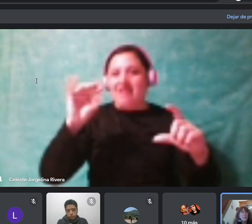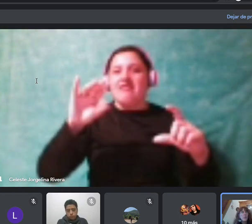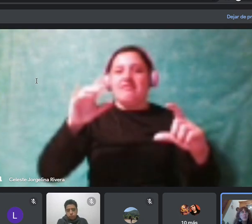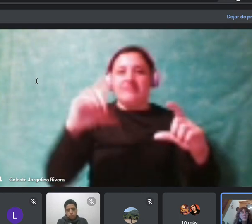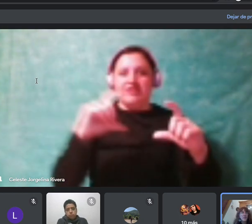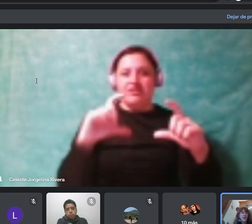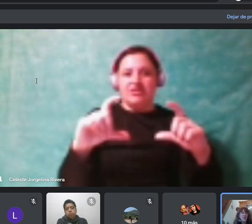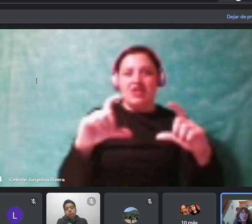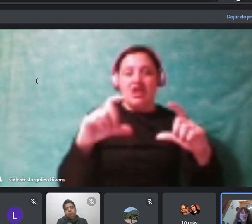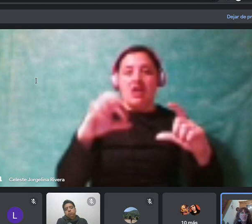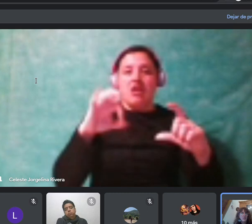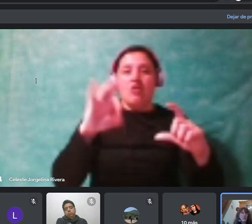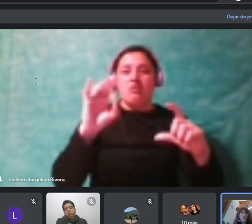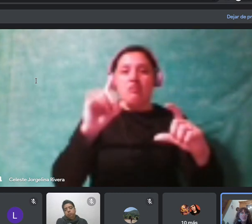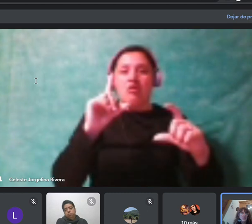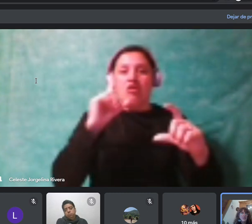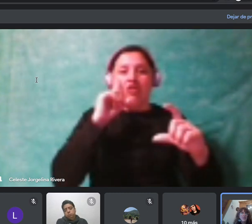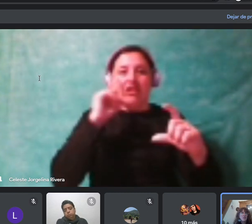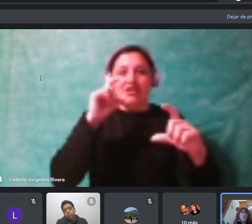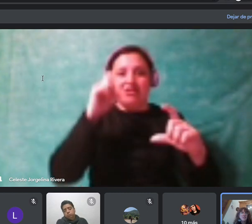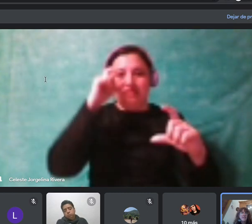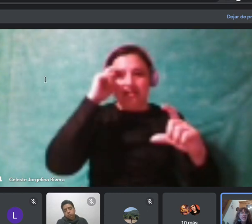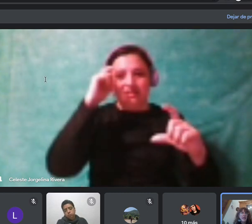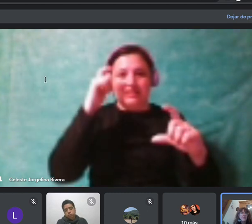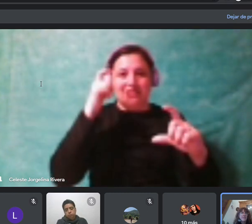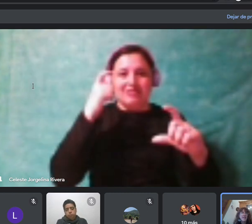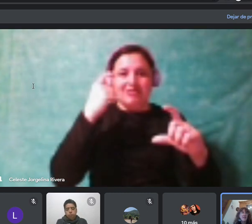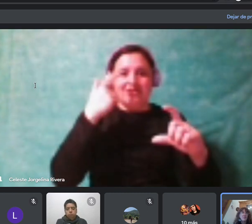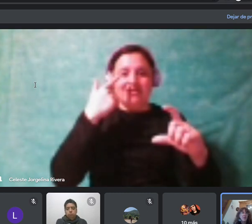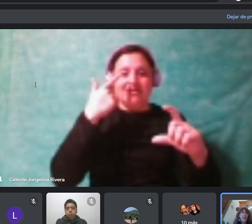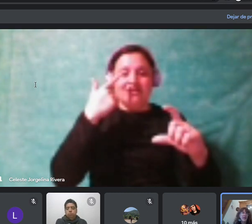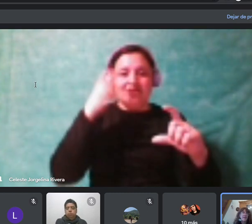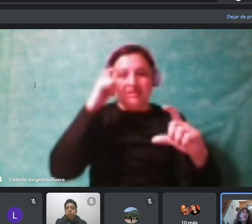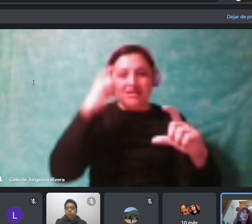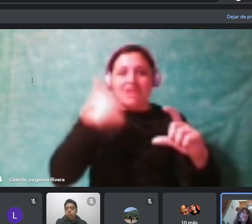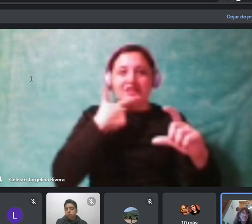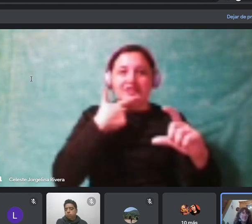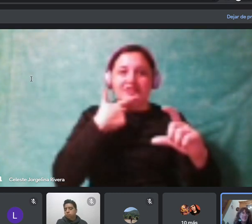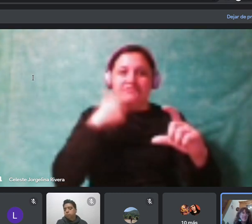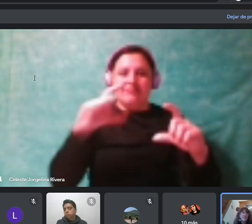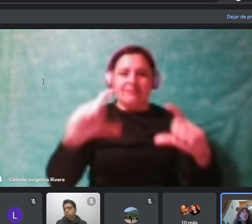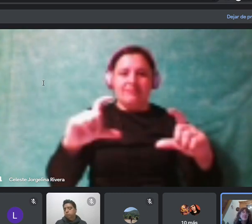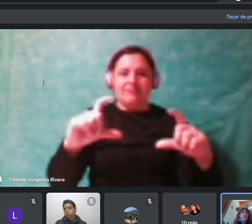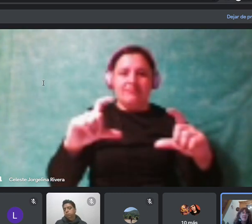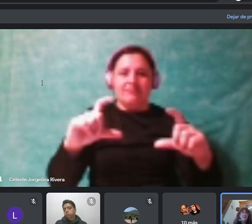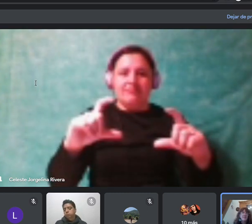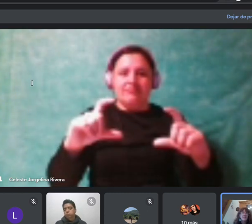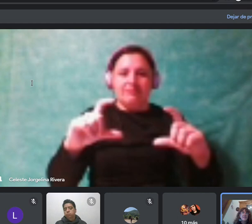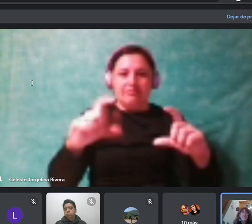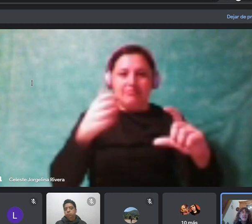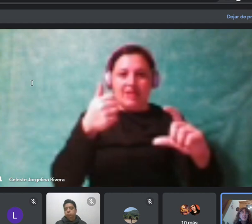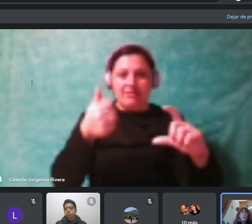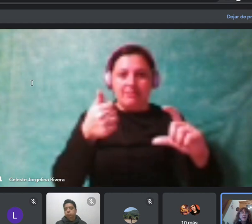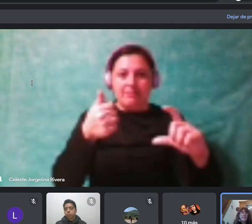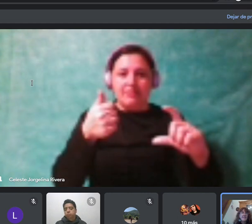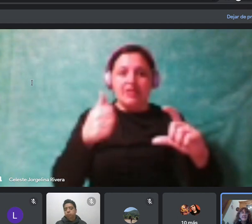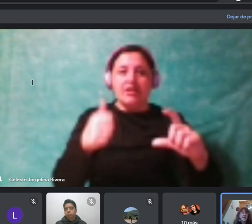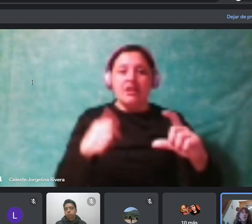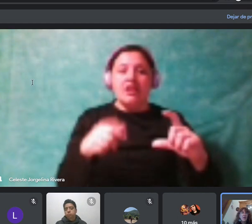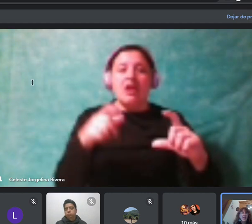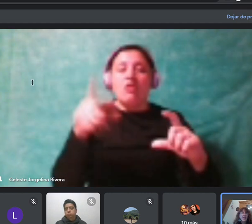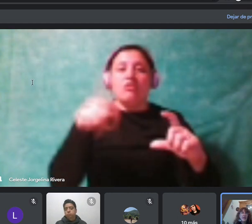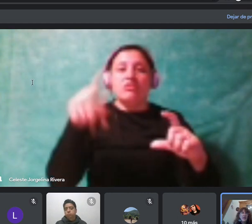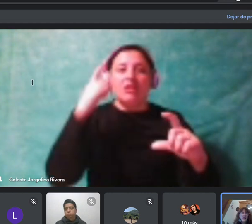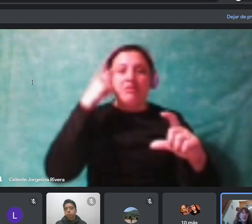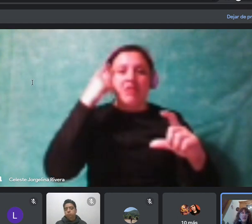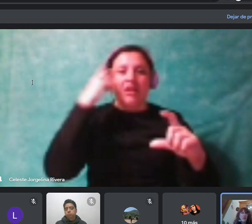el postmodificador. Entonces, ain't queda fuera, ¿sí? ¿Y qué era policy, se